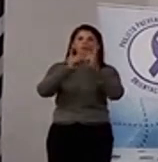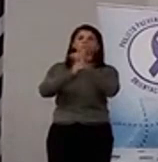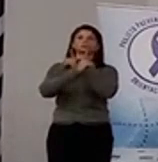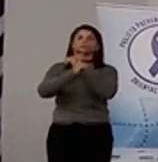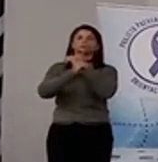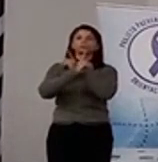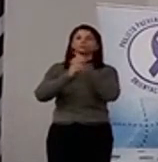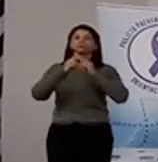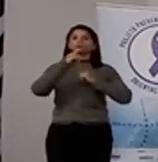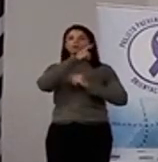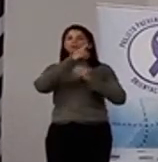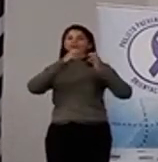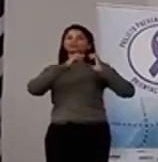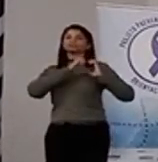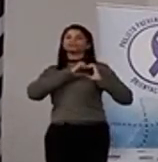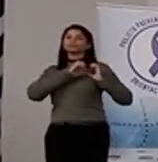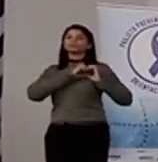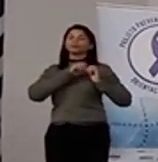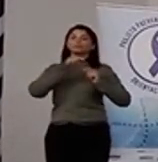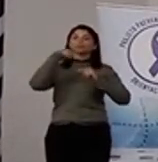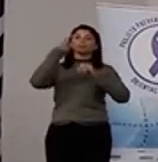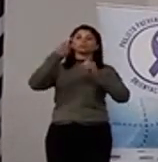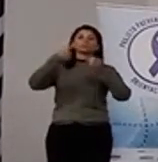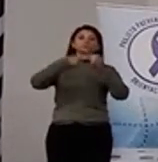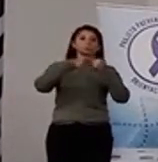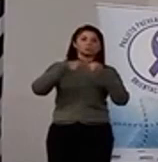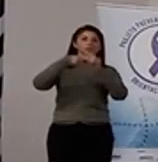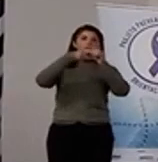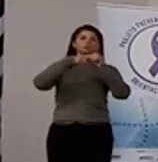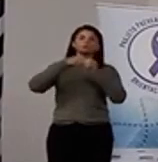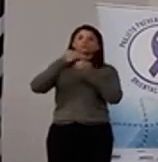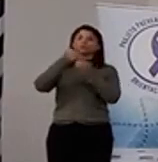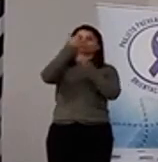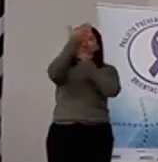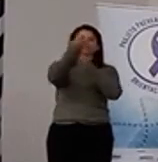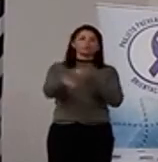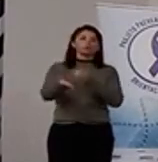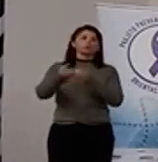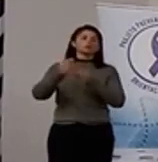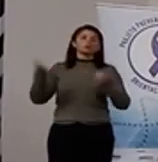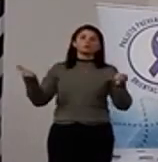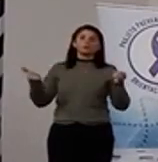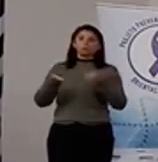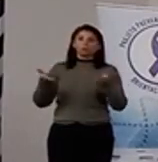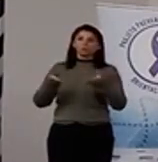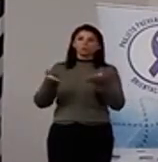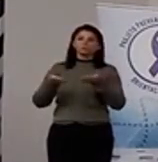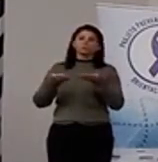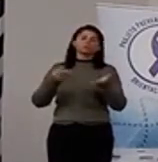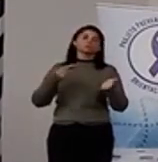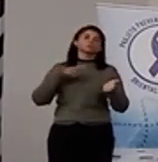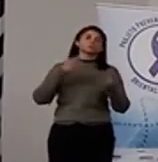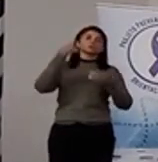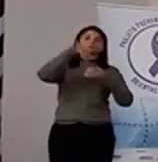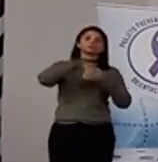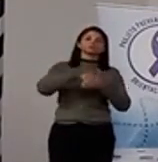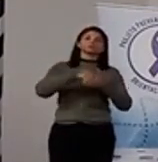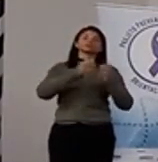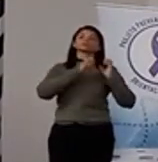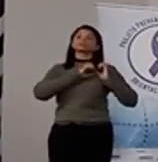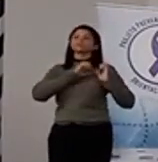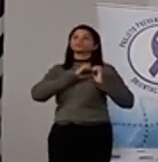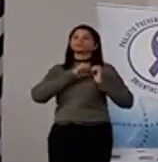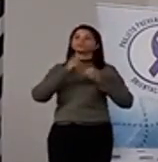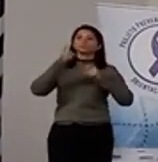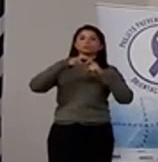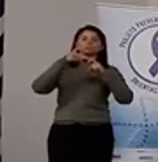Secretaria de Saúde estava encaminhando esses casos para fora e hoje serão atendidos pelo Dr. Charles e serão feitas essas avaliações. Além